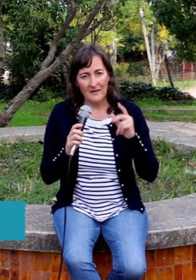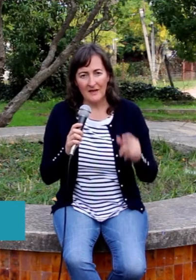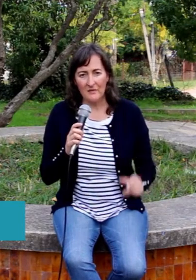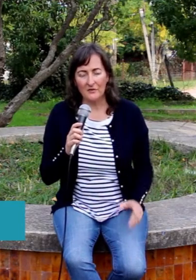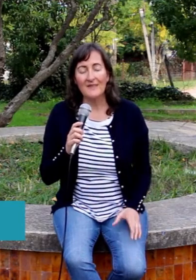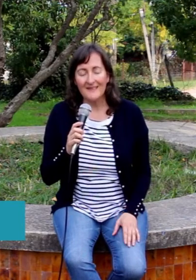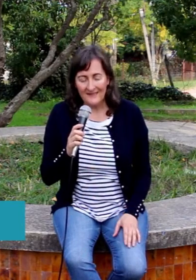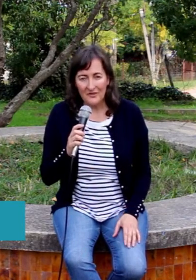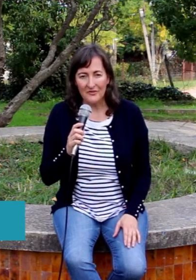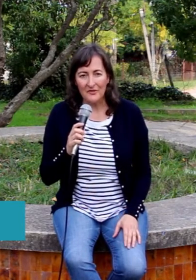de la voz. Quédense con nosotros.